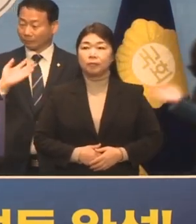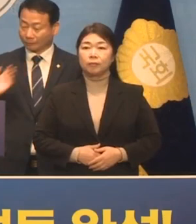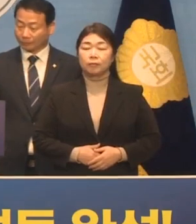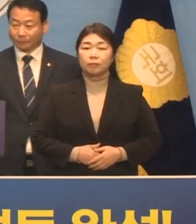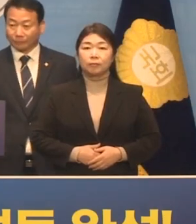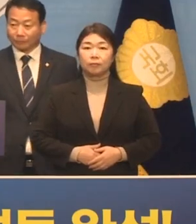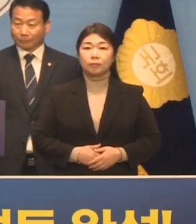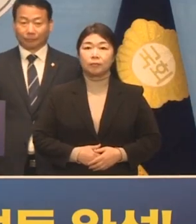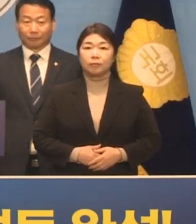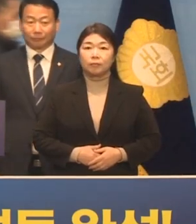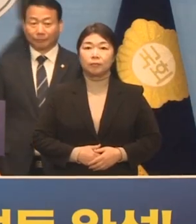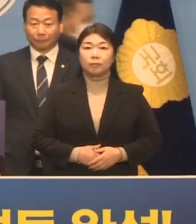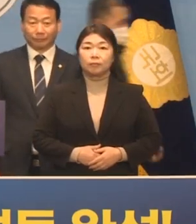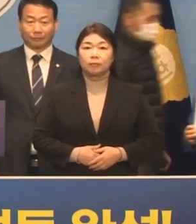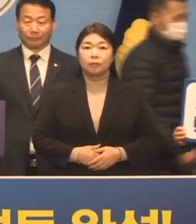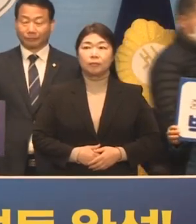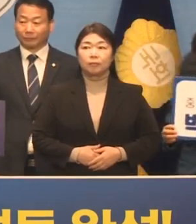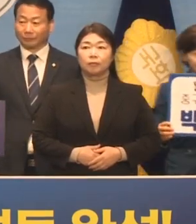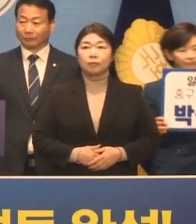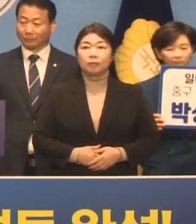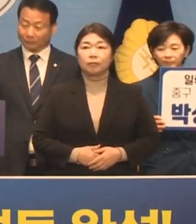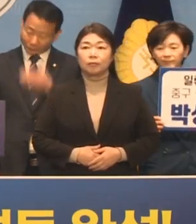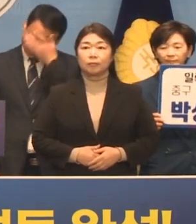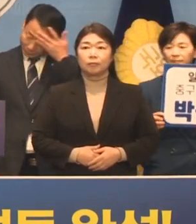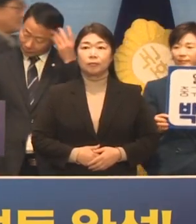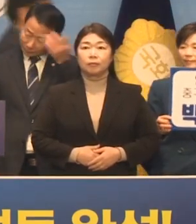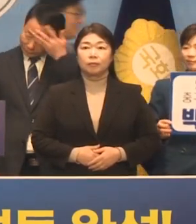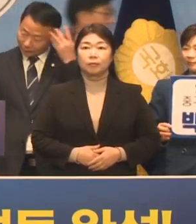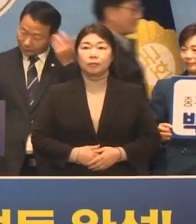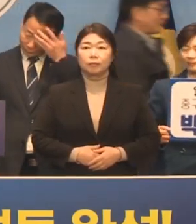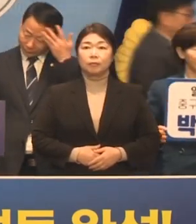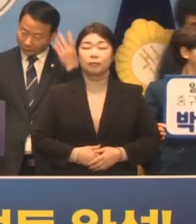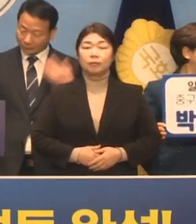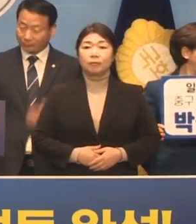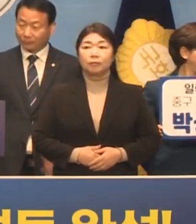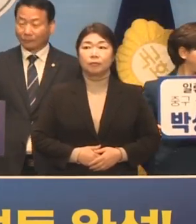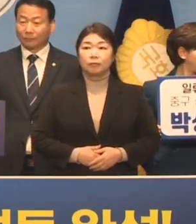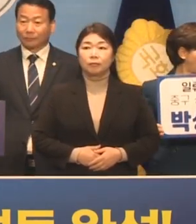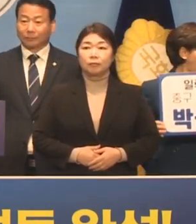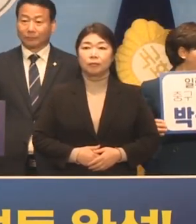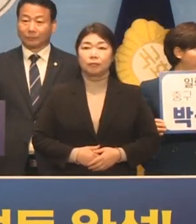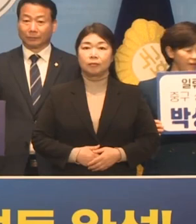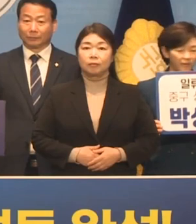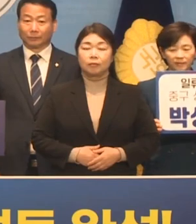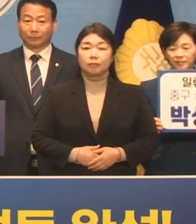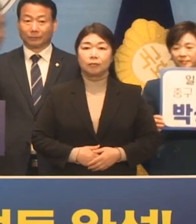이쪽에도 좀 서시고요. 쭉 서시면 될 것 같아요. 균형 있게. 네.